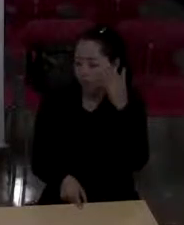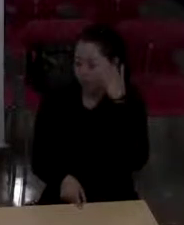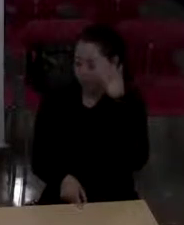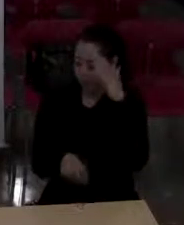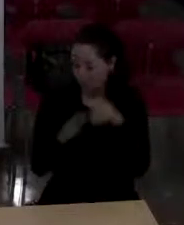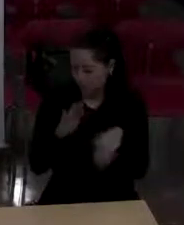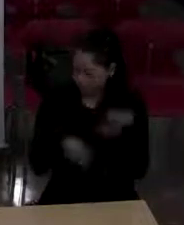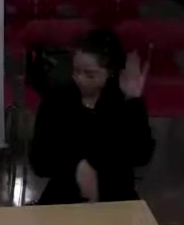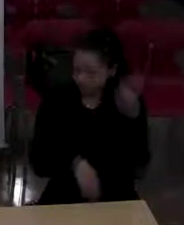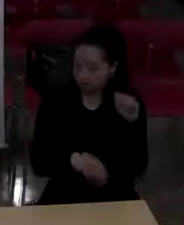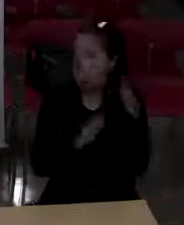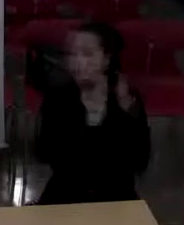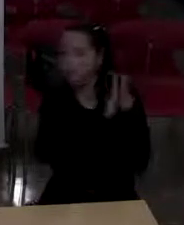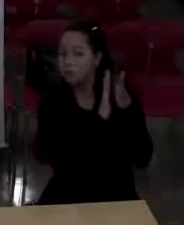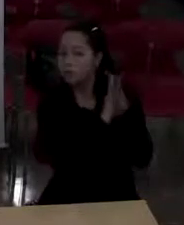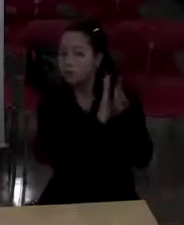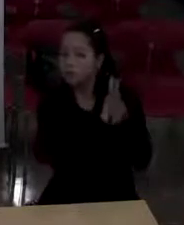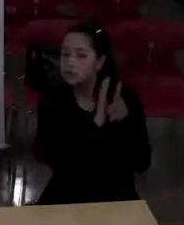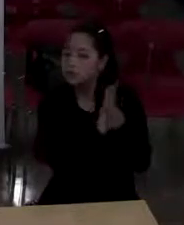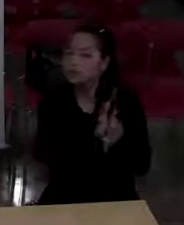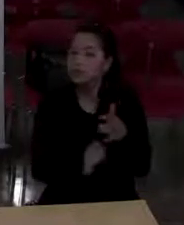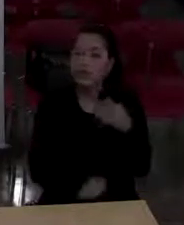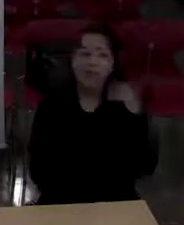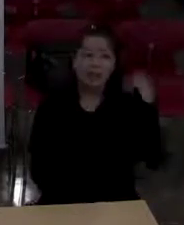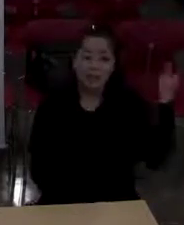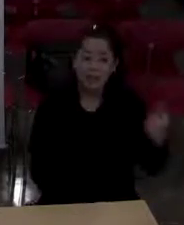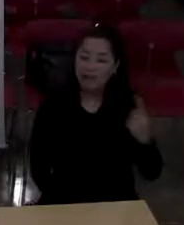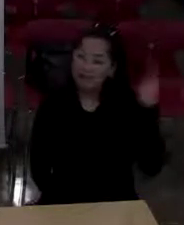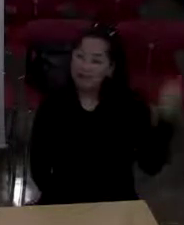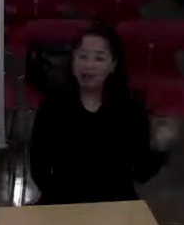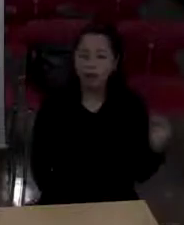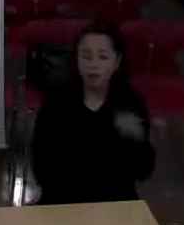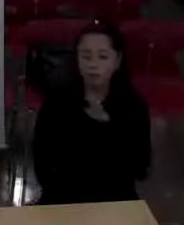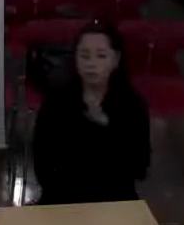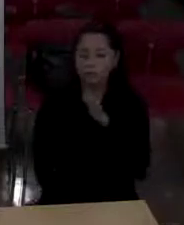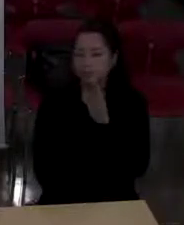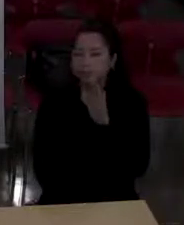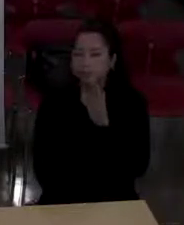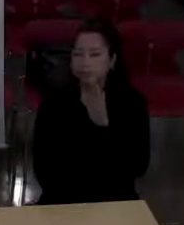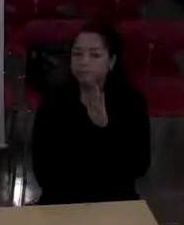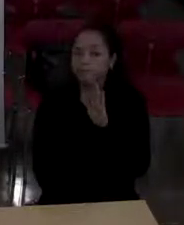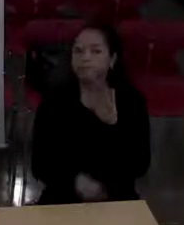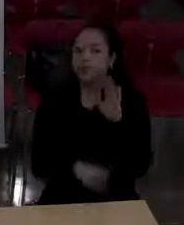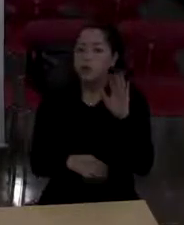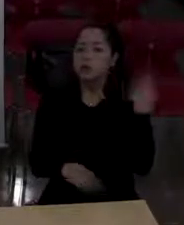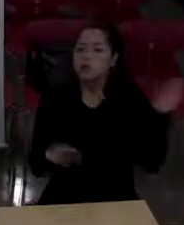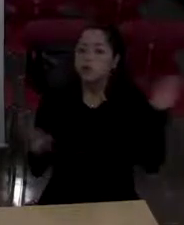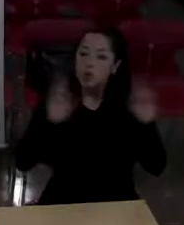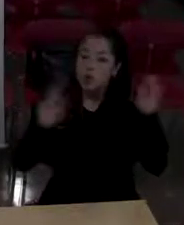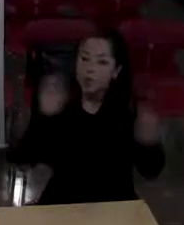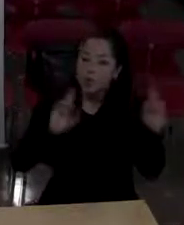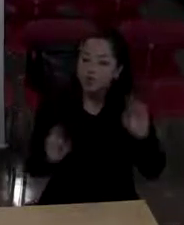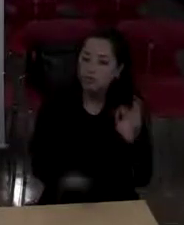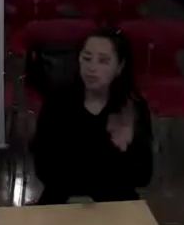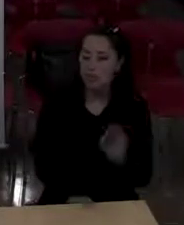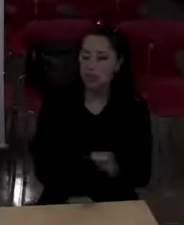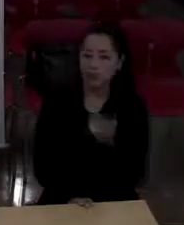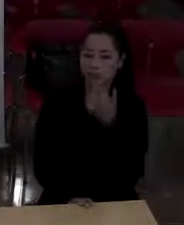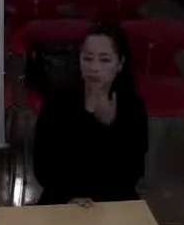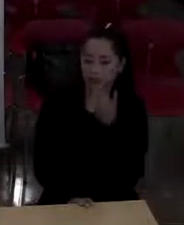la información auditiva siempre está presente, aunque nosotros estemos dormidos. Los que pues escuchamos o percibimos